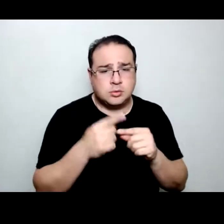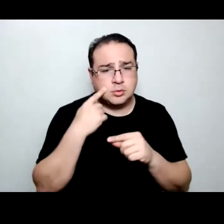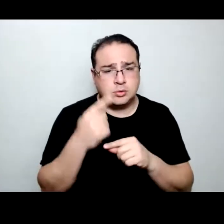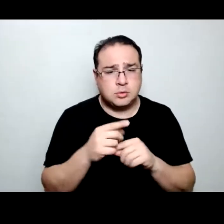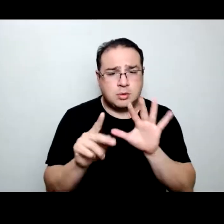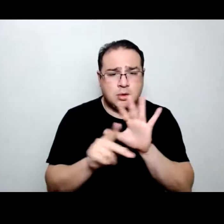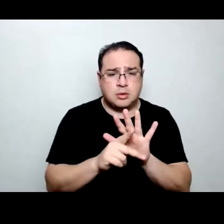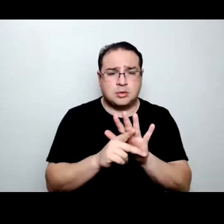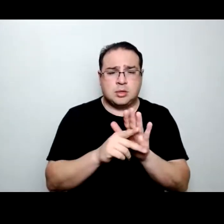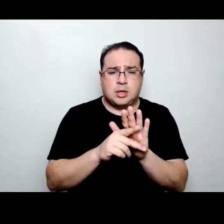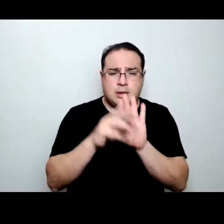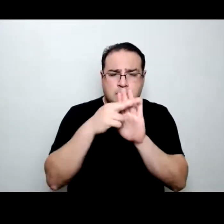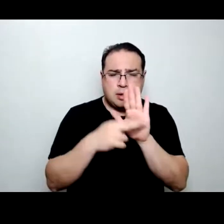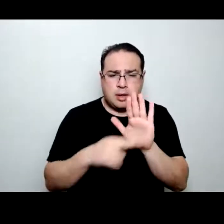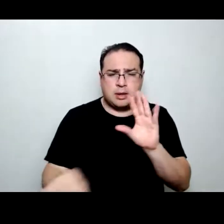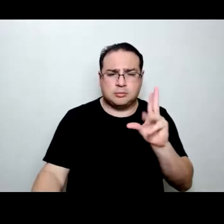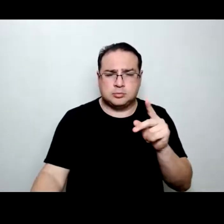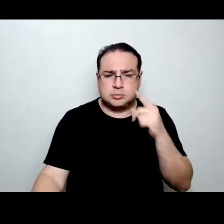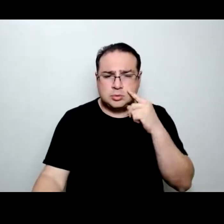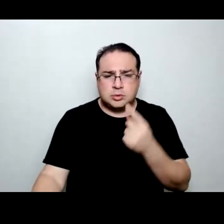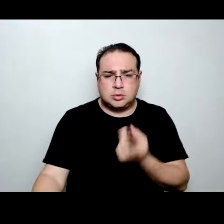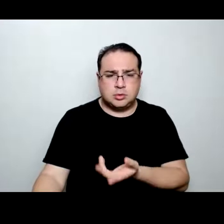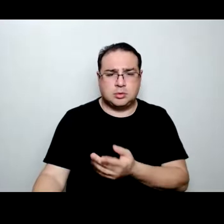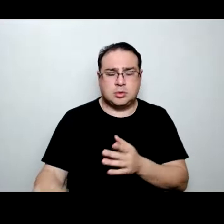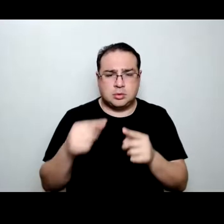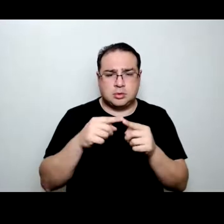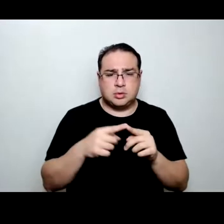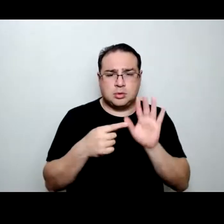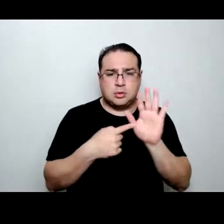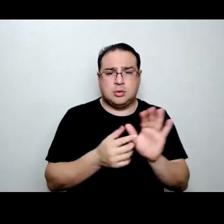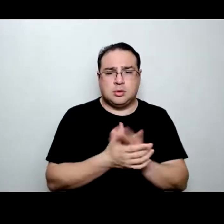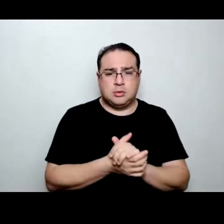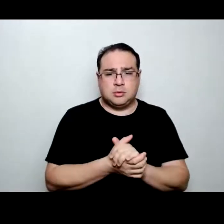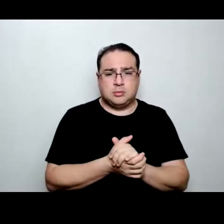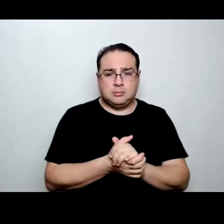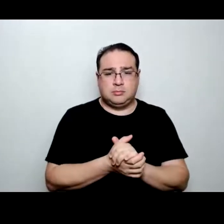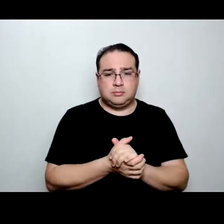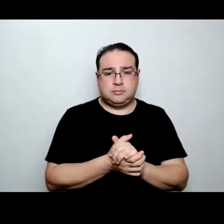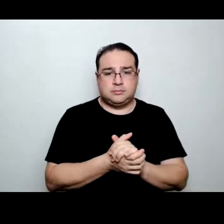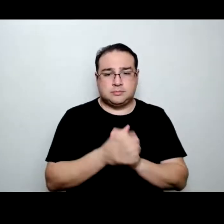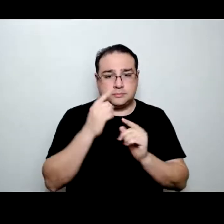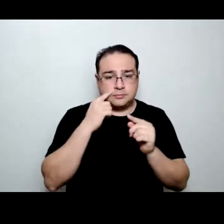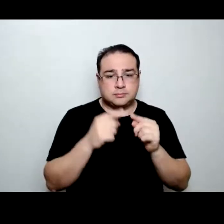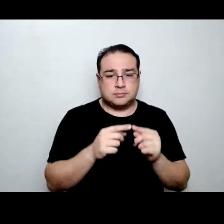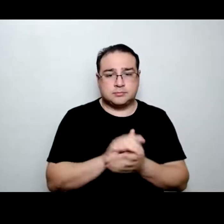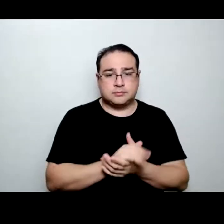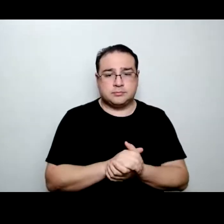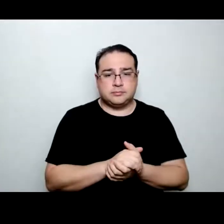ordem pragmática, de ordem organizacional, porque